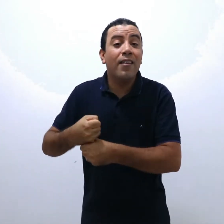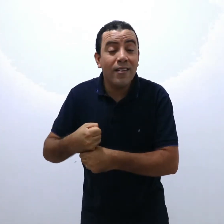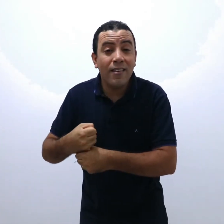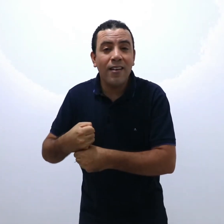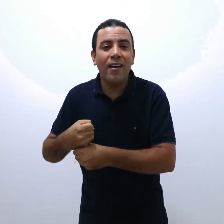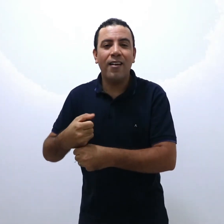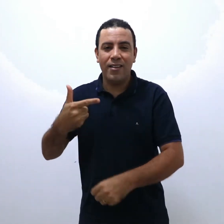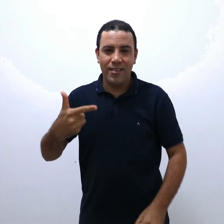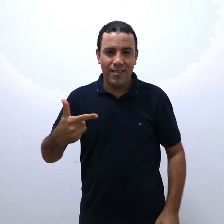de